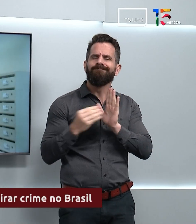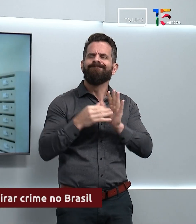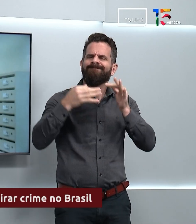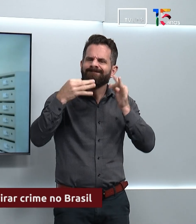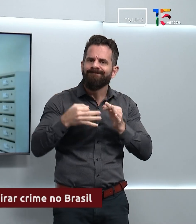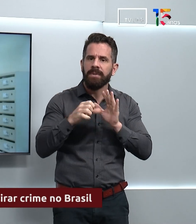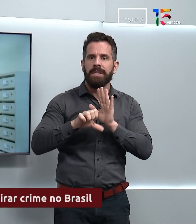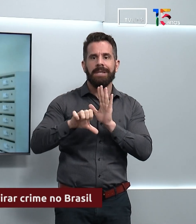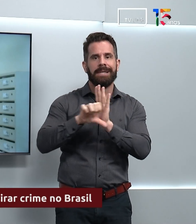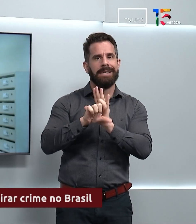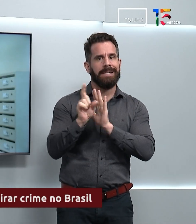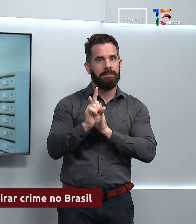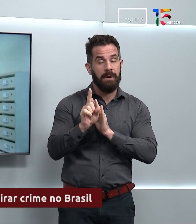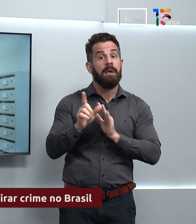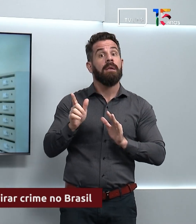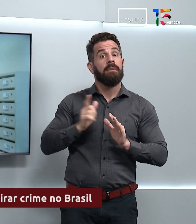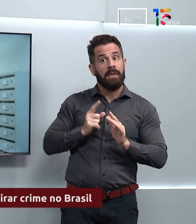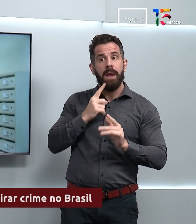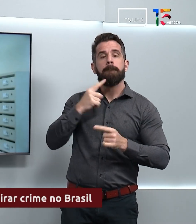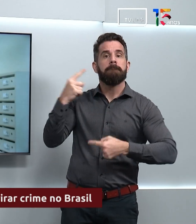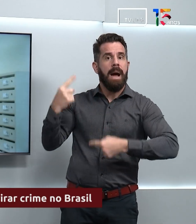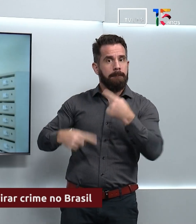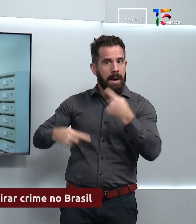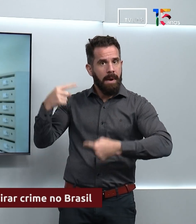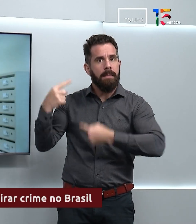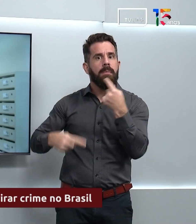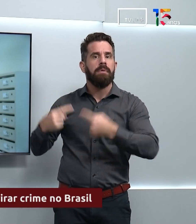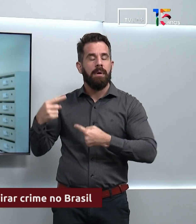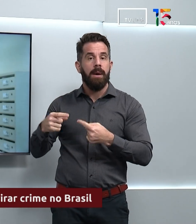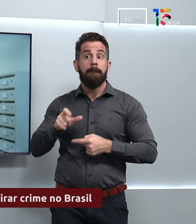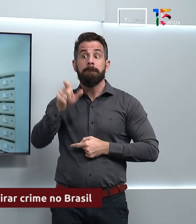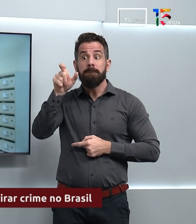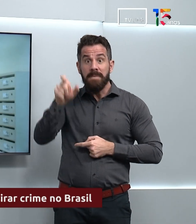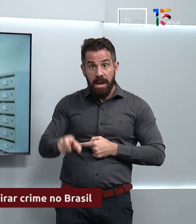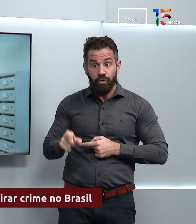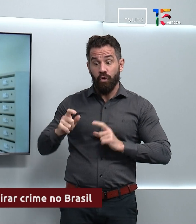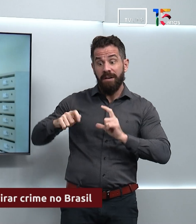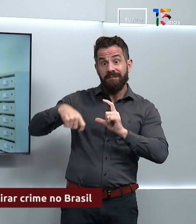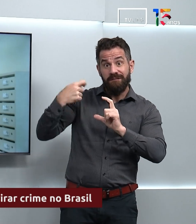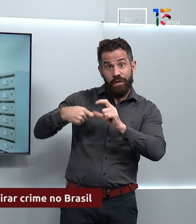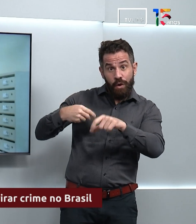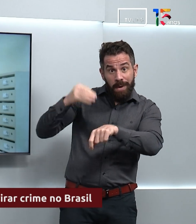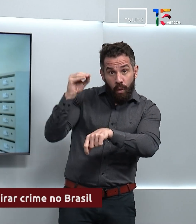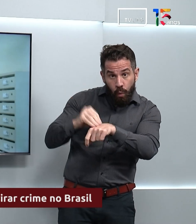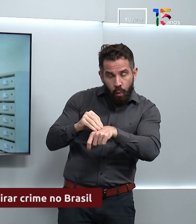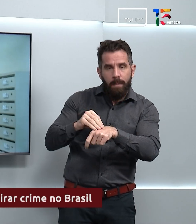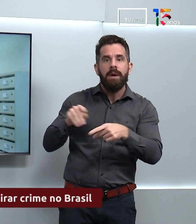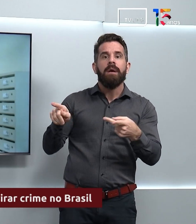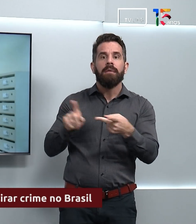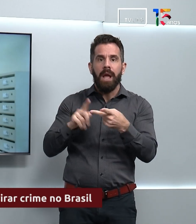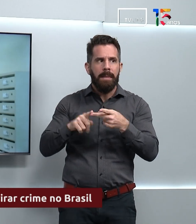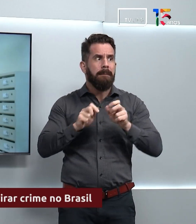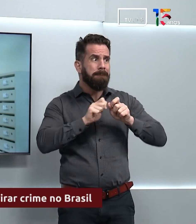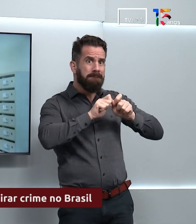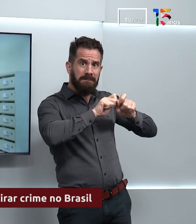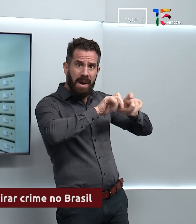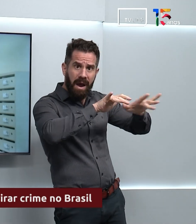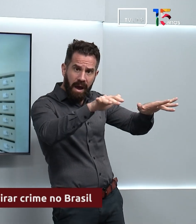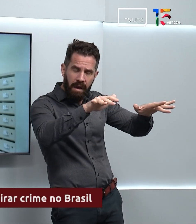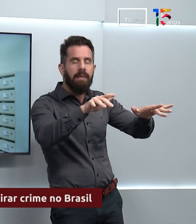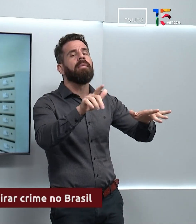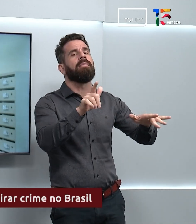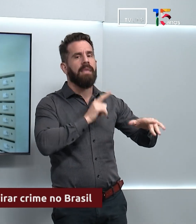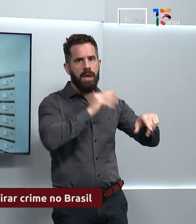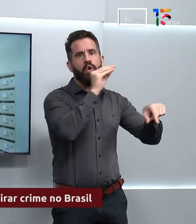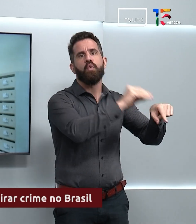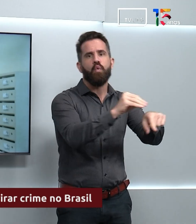crime. Por isso, os políticos querem punir tanto quem filma como todos os envolvidos na divulgação das imagens íntimas.